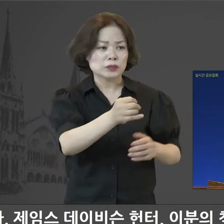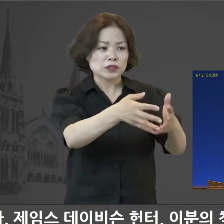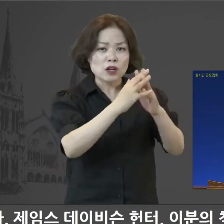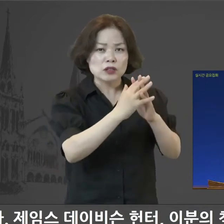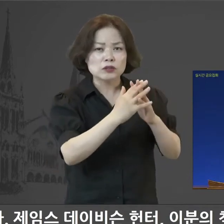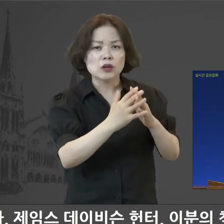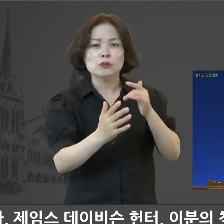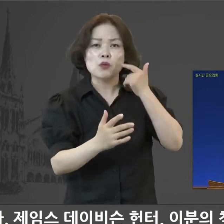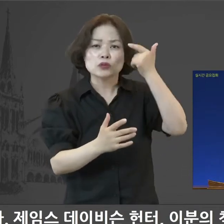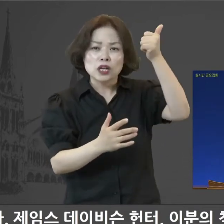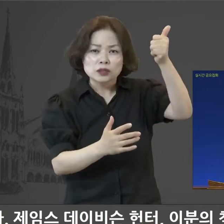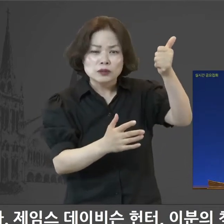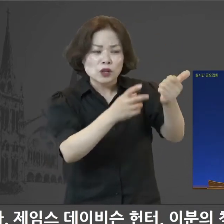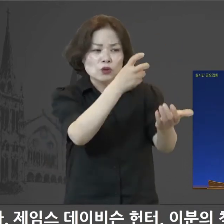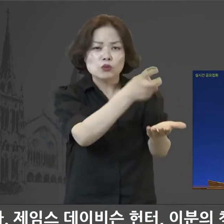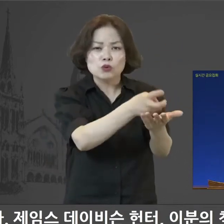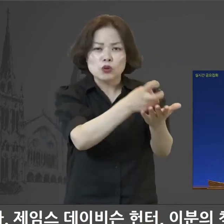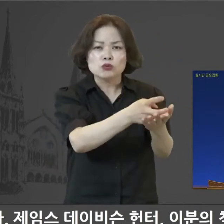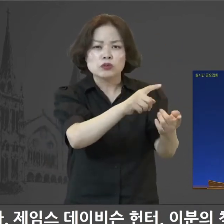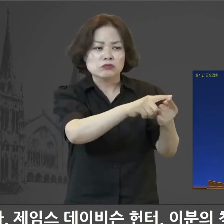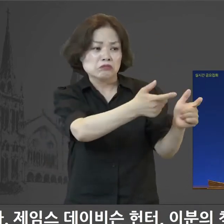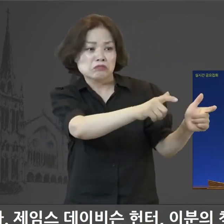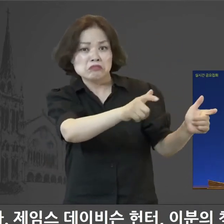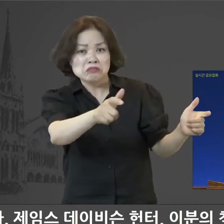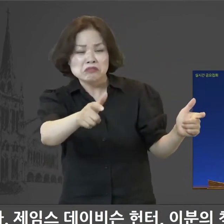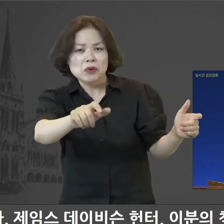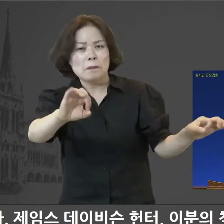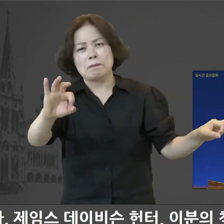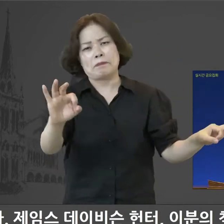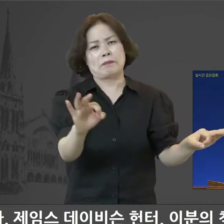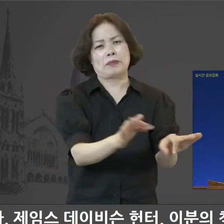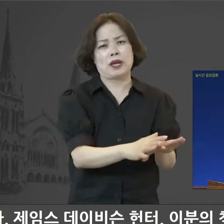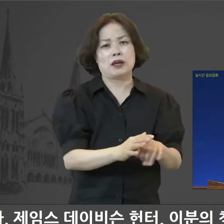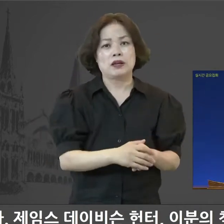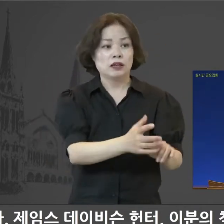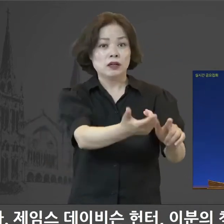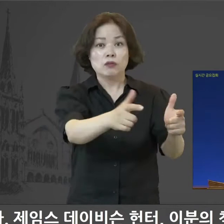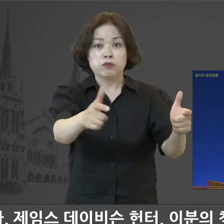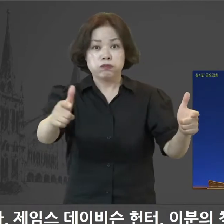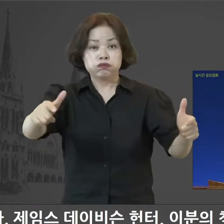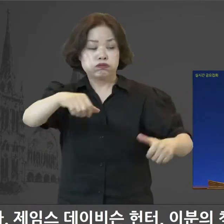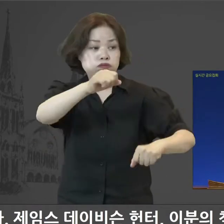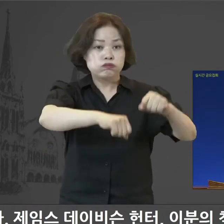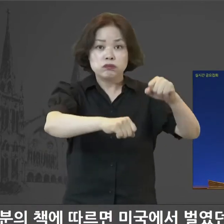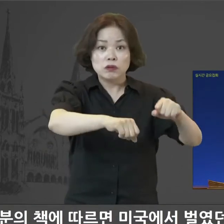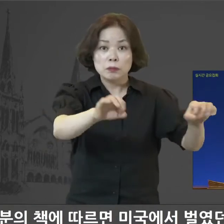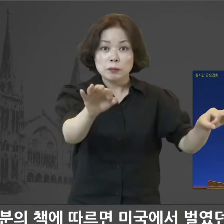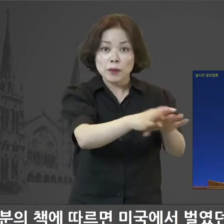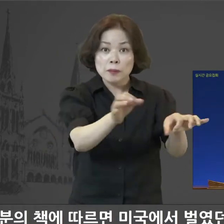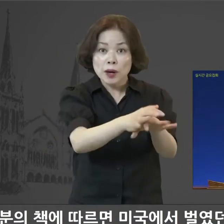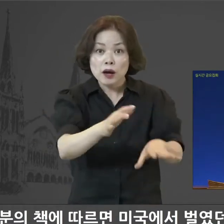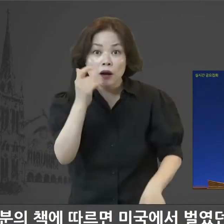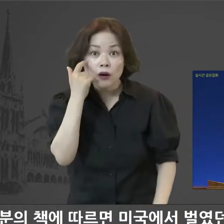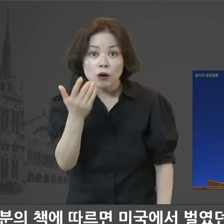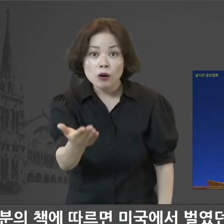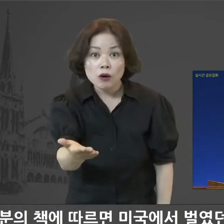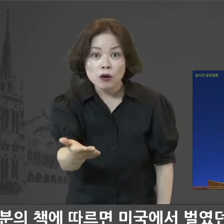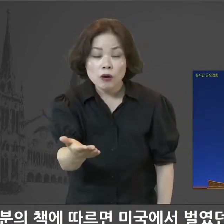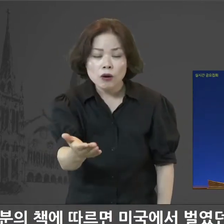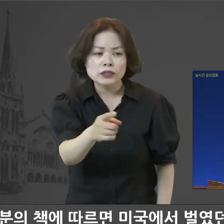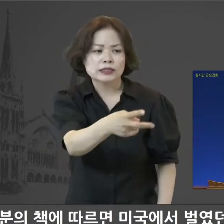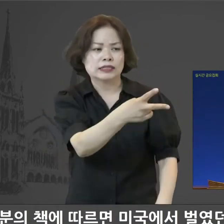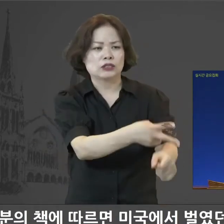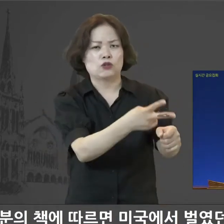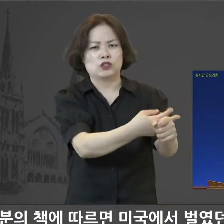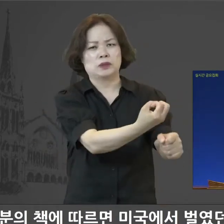목사님이 하셨던 도덕적 다수 운동 같은 것도 지금 없어졌죠. 다양한 활동들이 왜 지금 다 없어졌냐 이럴 때 그